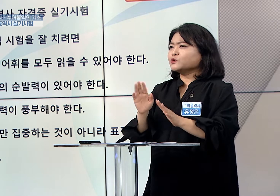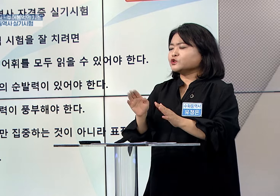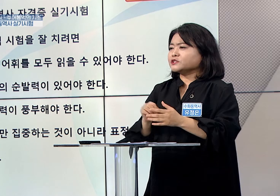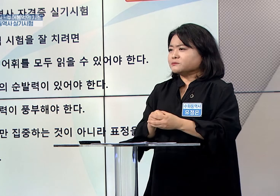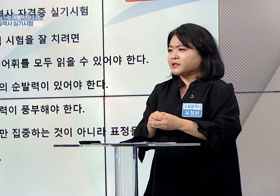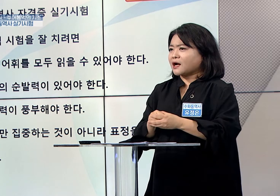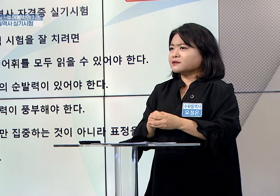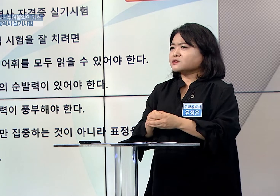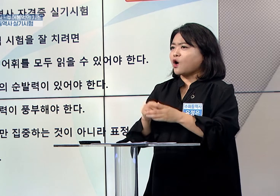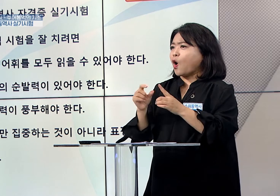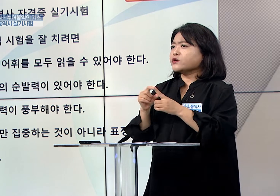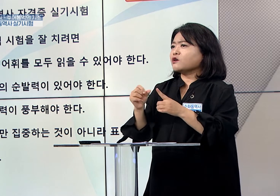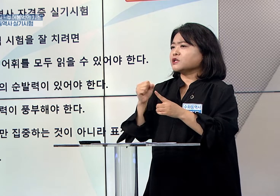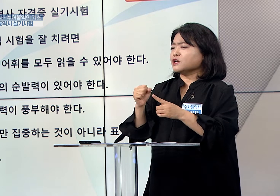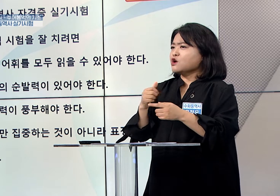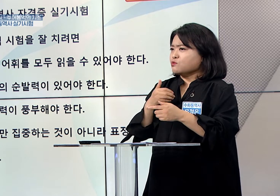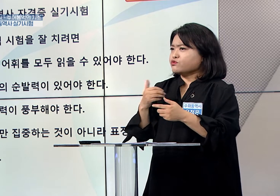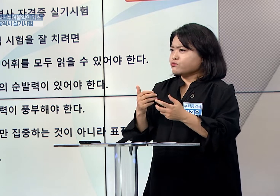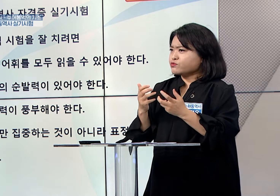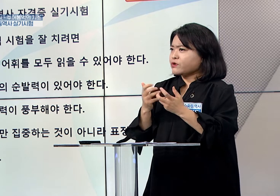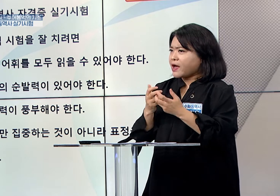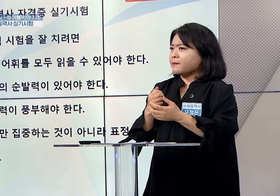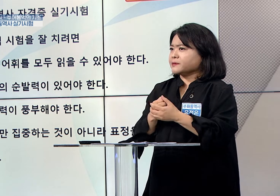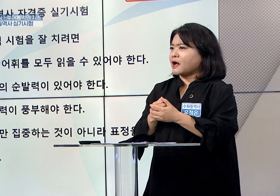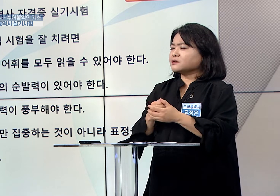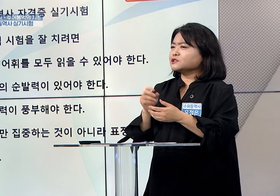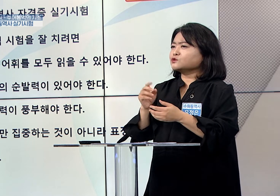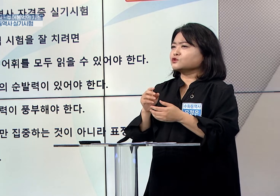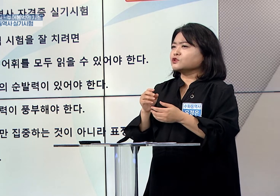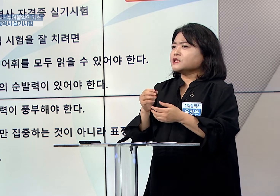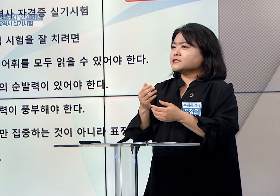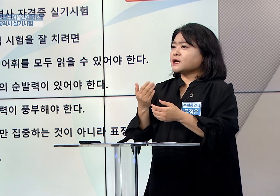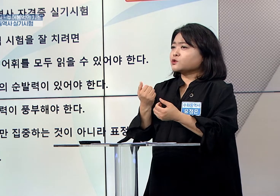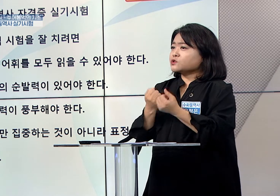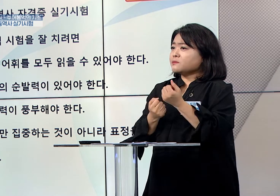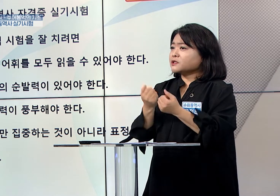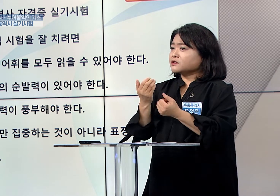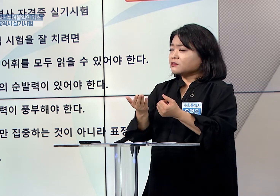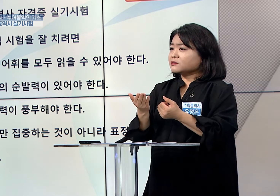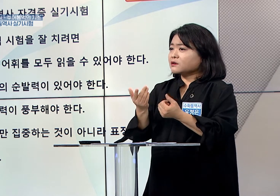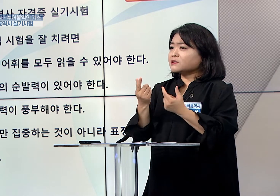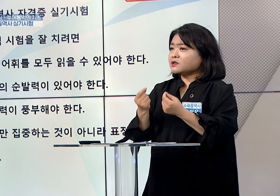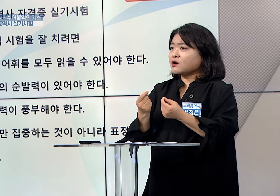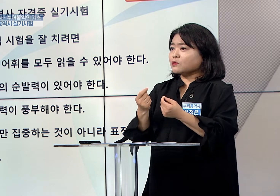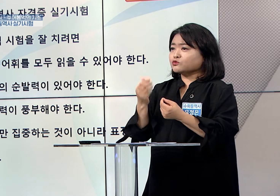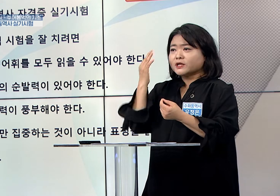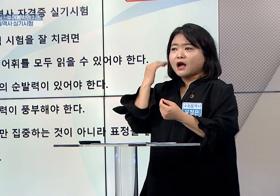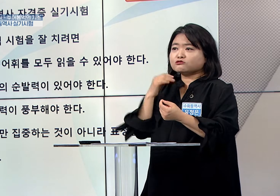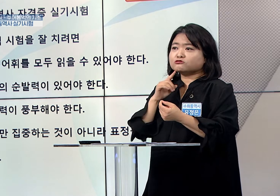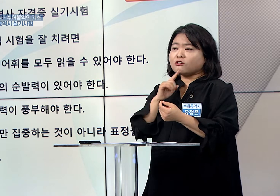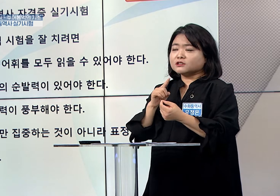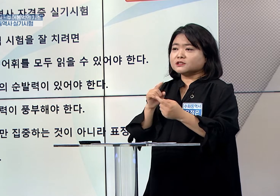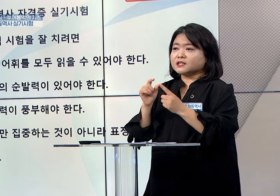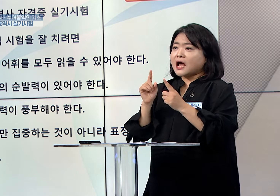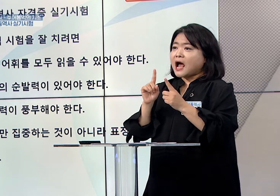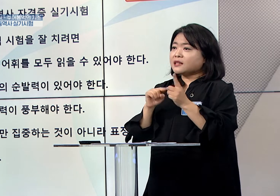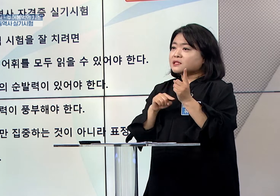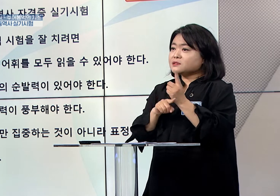수 있습니다. 그래서 어휘력이 풍부해야 합니다. 그리고 제가 또 설명드렸던 것처럼 우리 한국어는 한